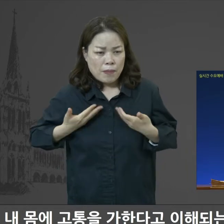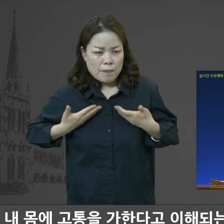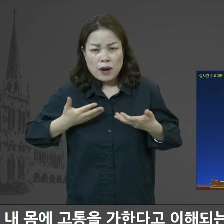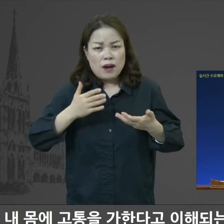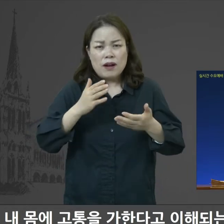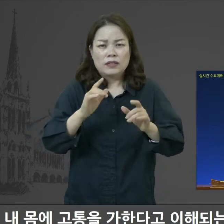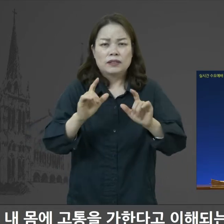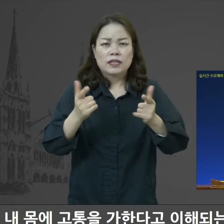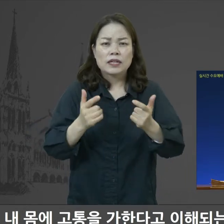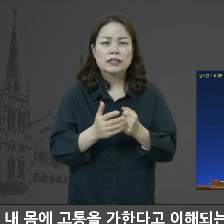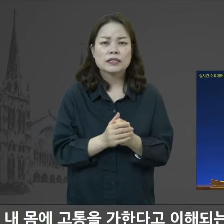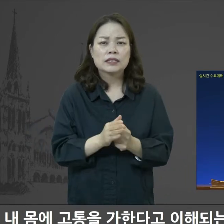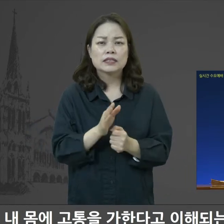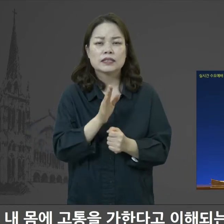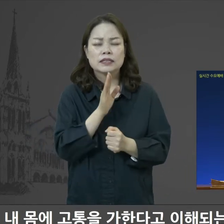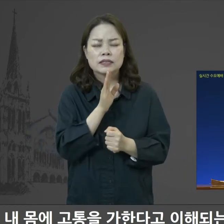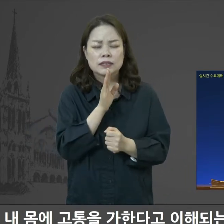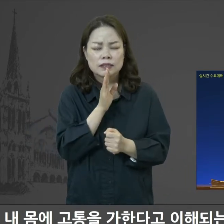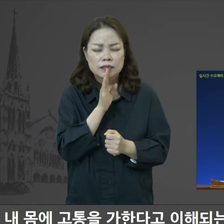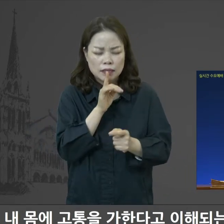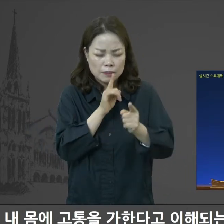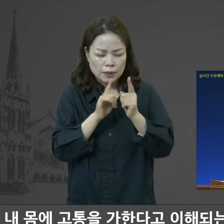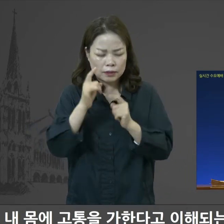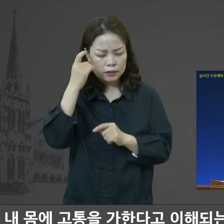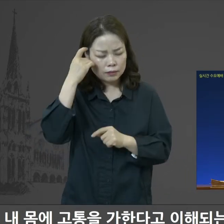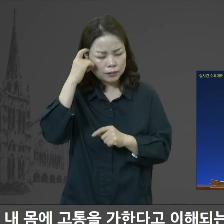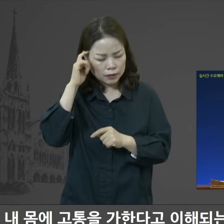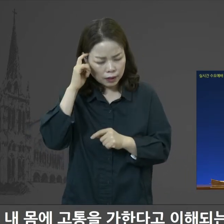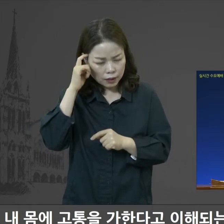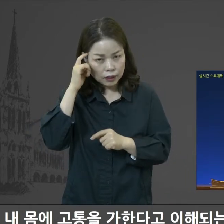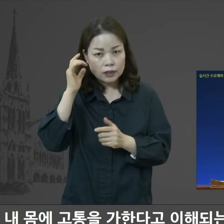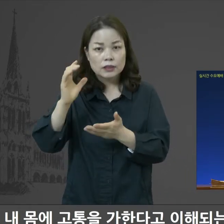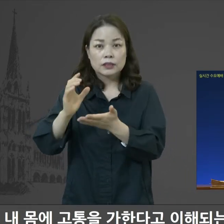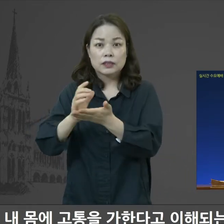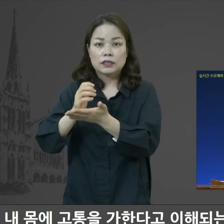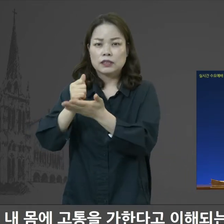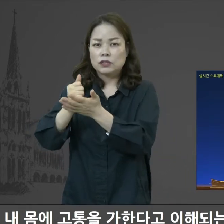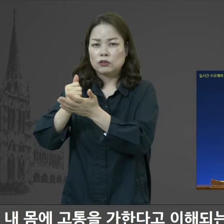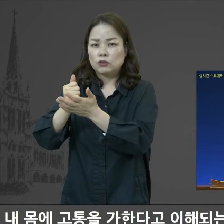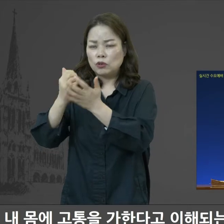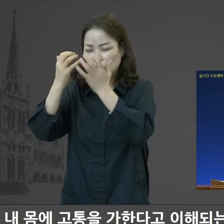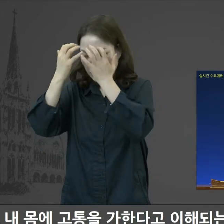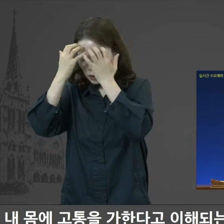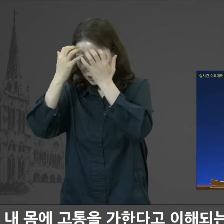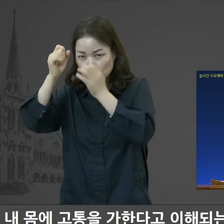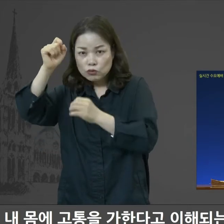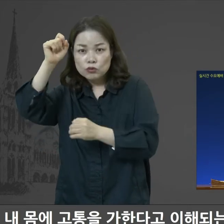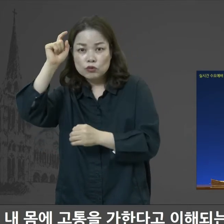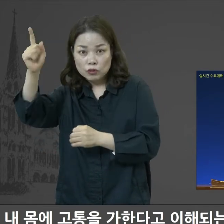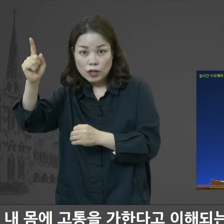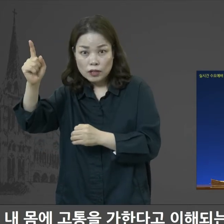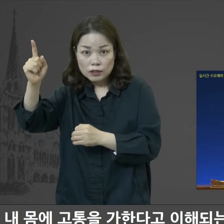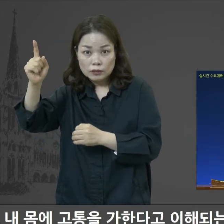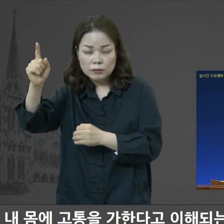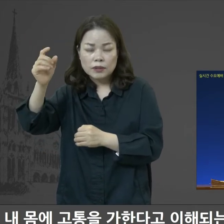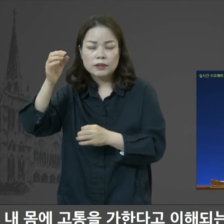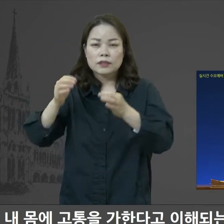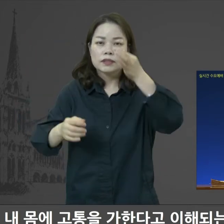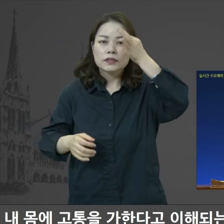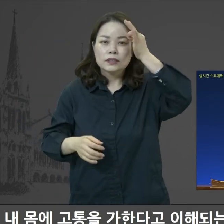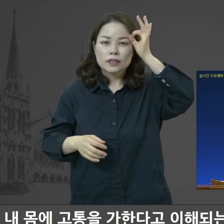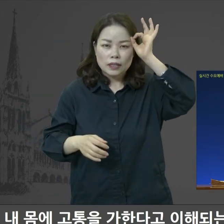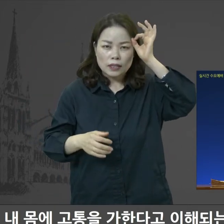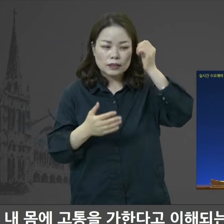아니라 진솔한 말씀의 묵상을 통해 그리스도께서 당하신 고난의 그 위대함을 깨닫는